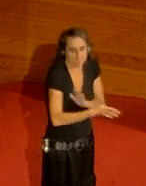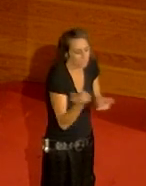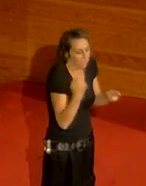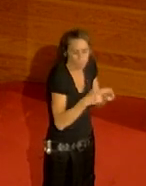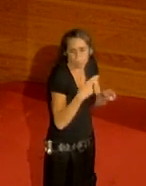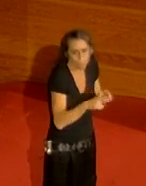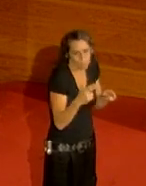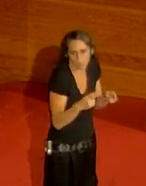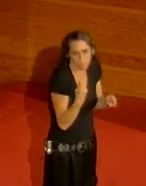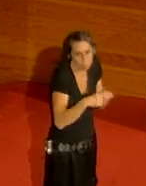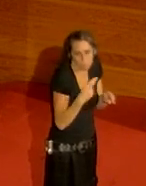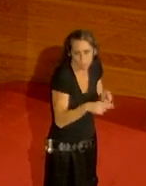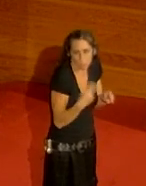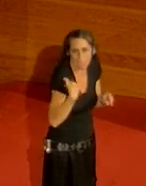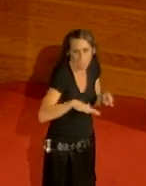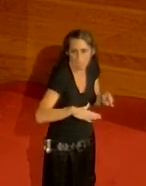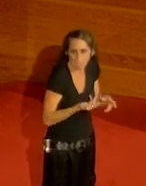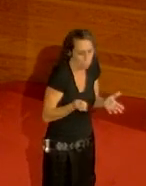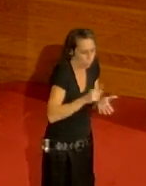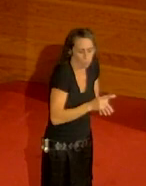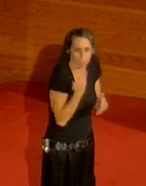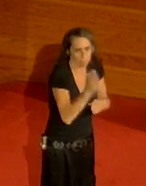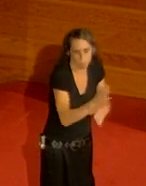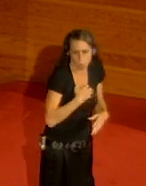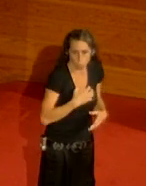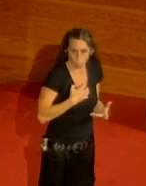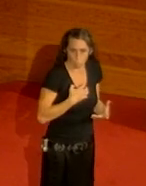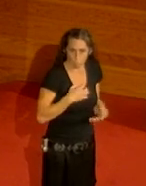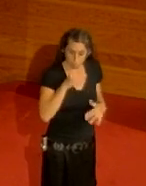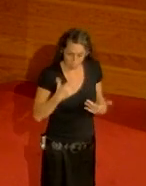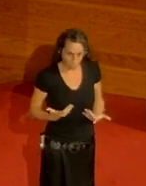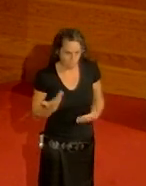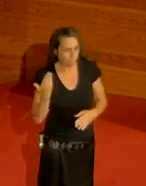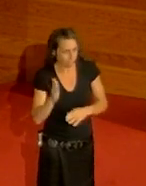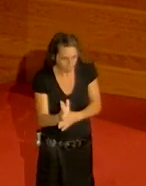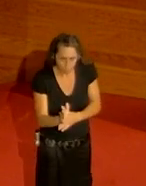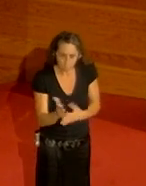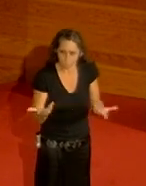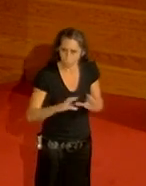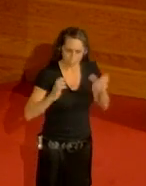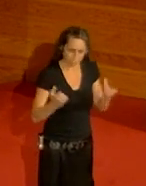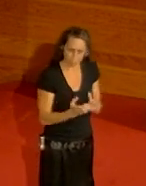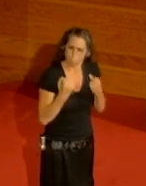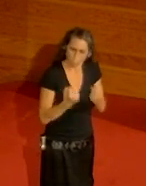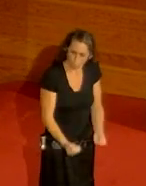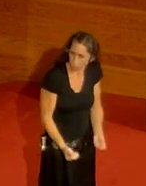mismo aceptó un acuerdo de culpabilidad Entonces qué es lo que quieren última instancia estos partidos Ultra ortodoxos ultraderechistas y el propio